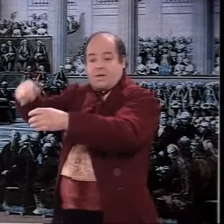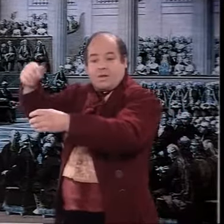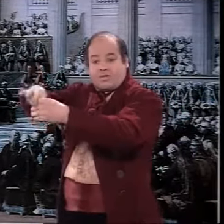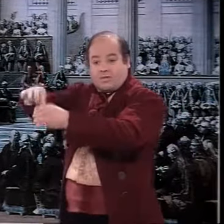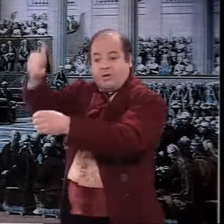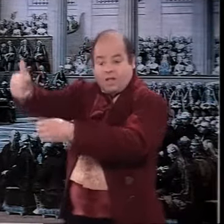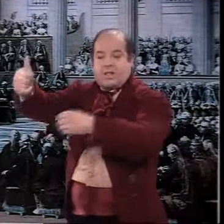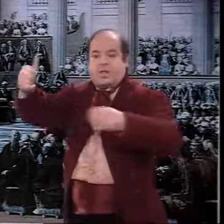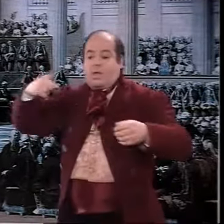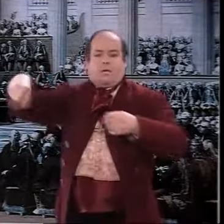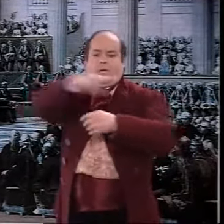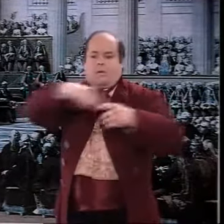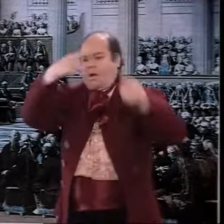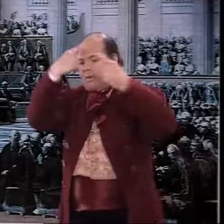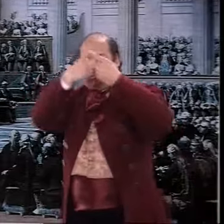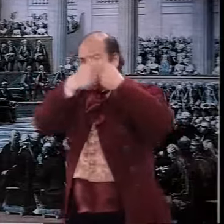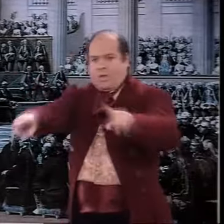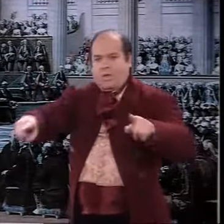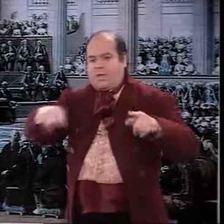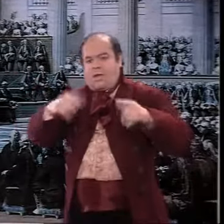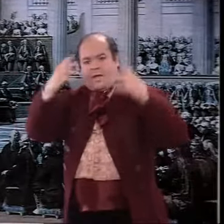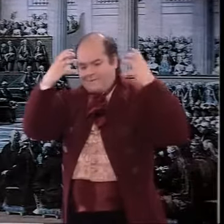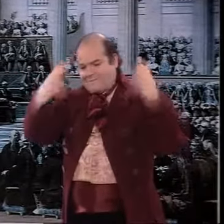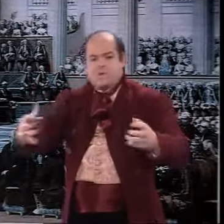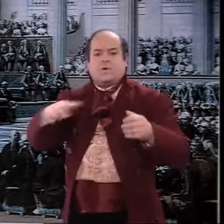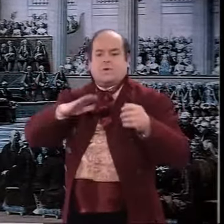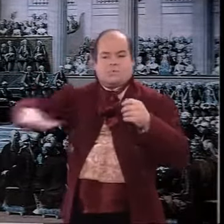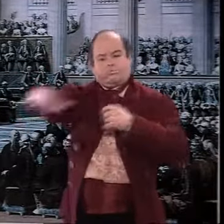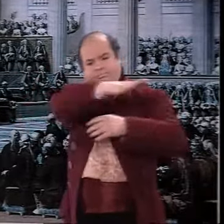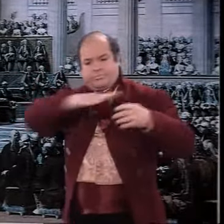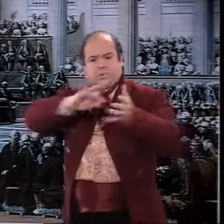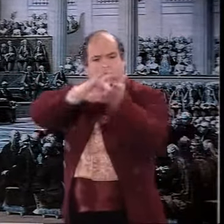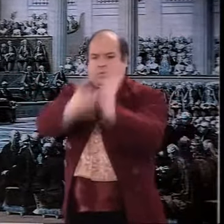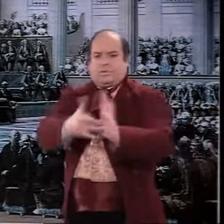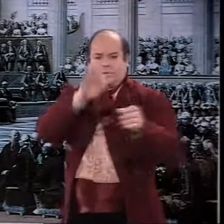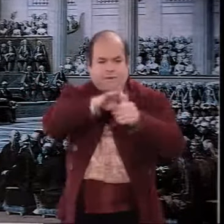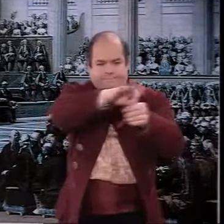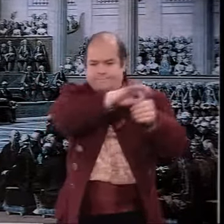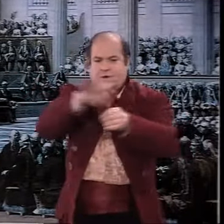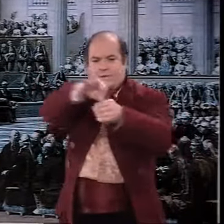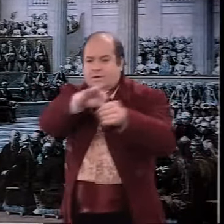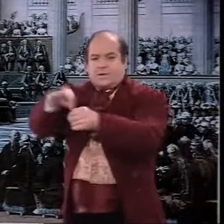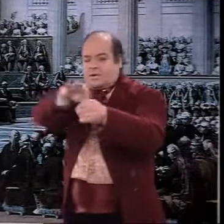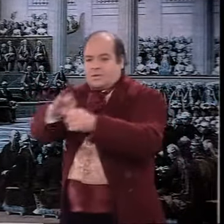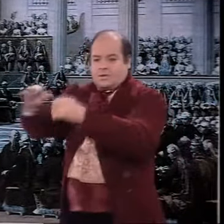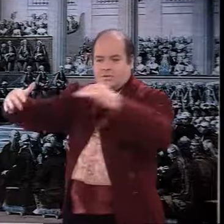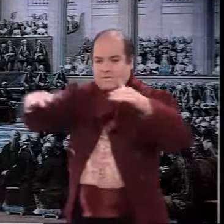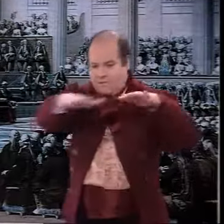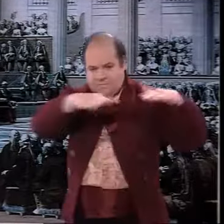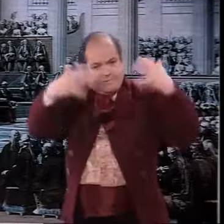s'y oppose. Le 17 juin, c'est le début d'une épreuve de force. Les députés du tiers-État ne sont pas d'accord avec le vote par État.